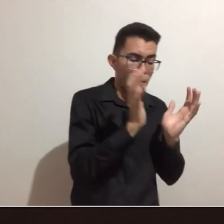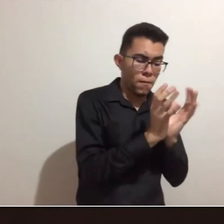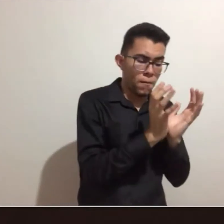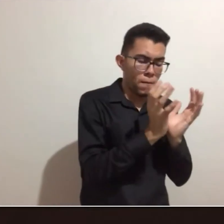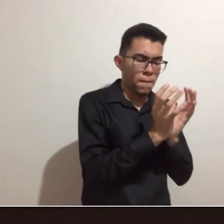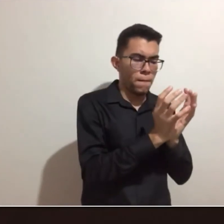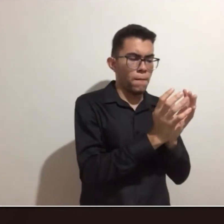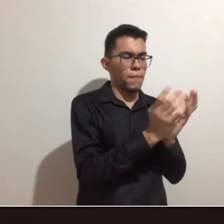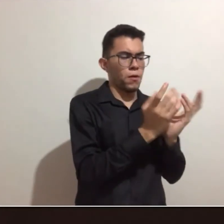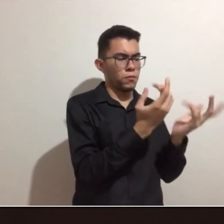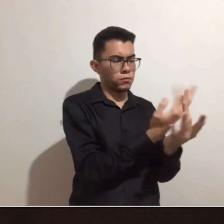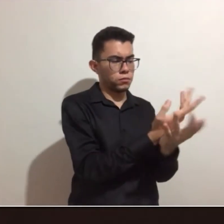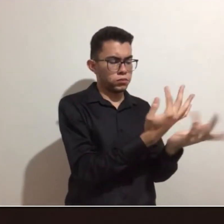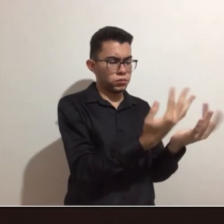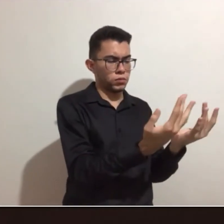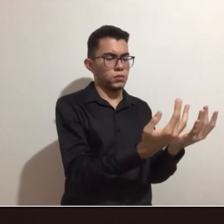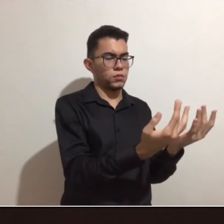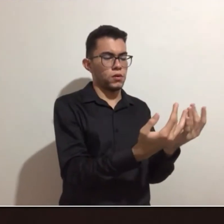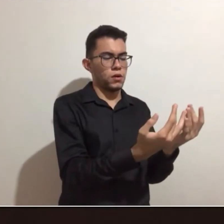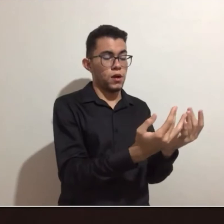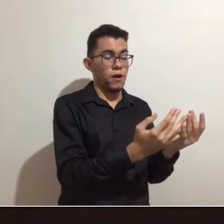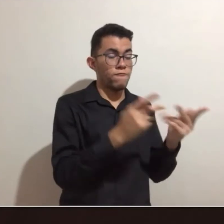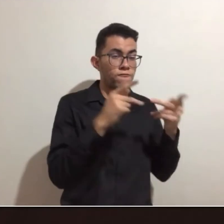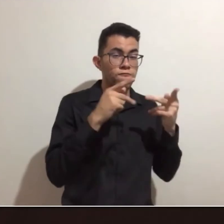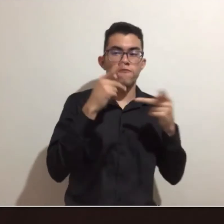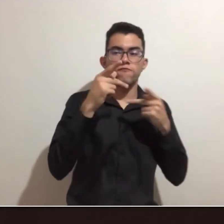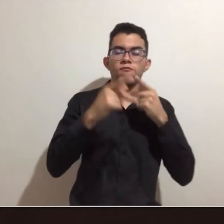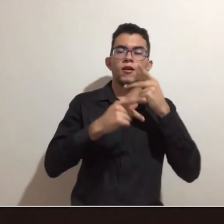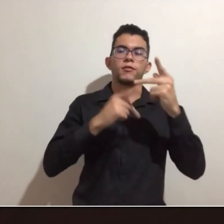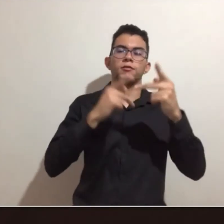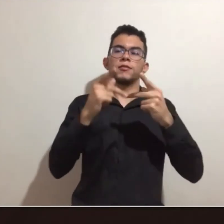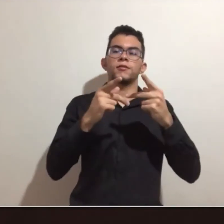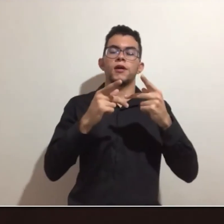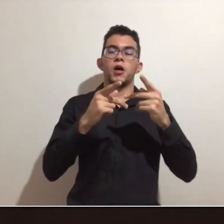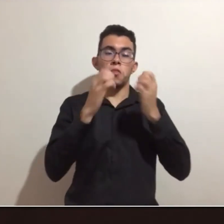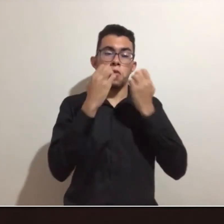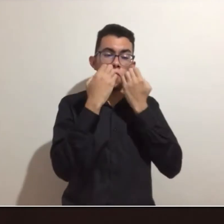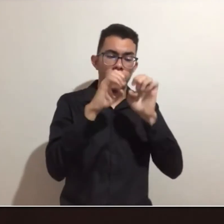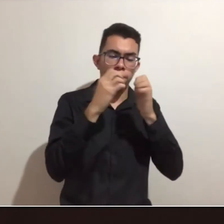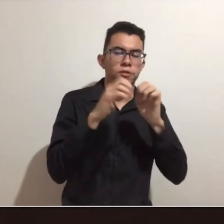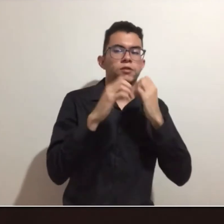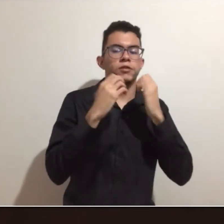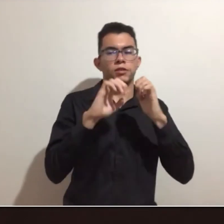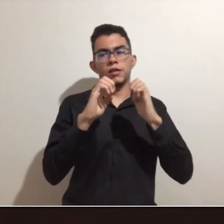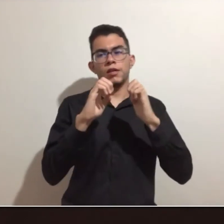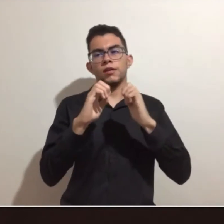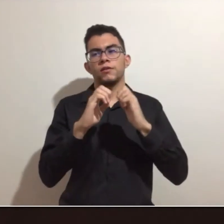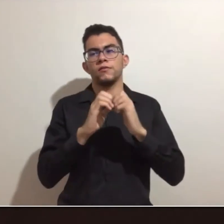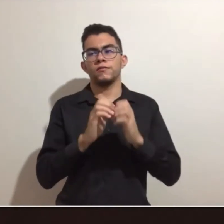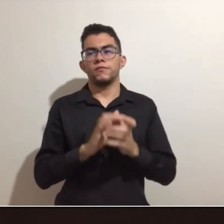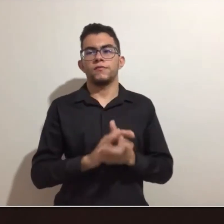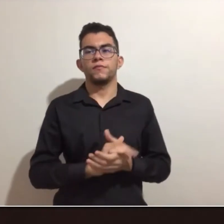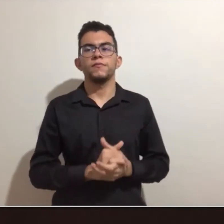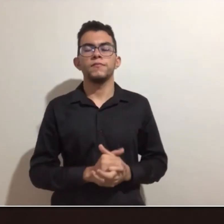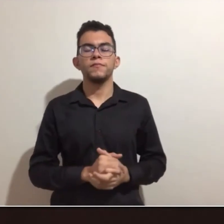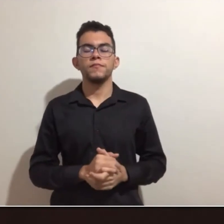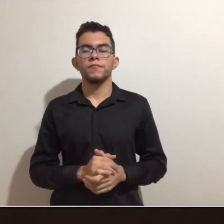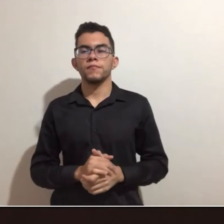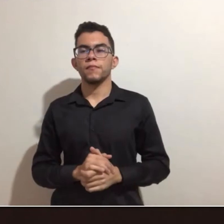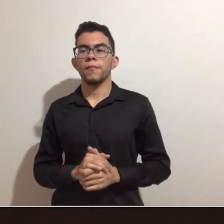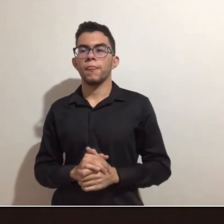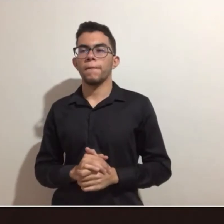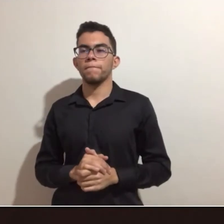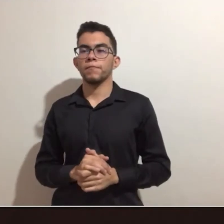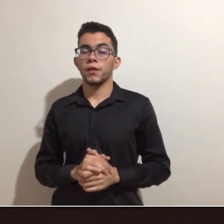tocante a nós, proclamam que repercussão teve o nosso ingresso no vosso meio e